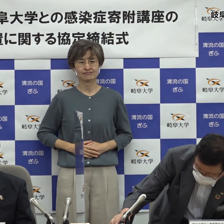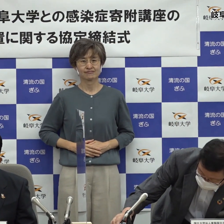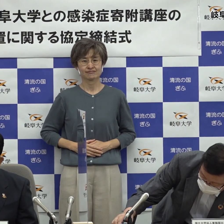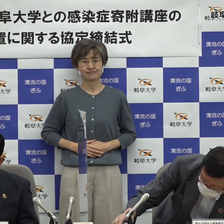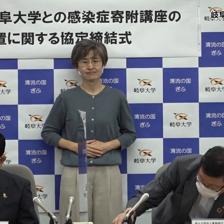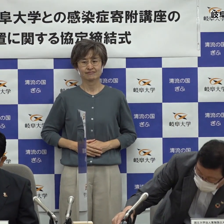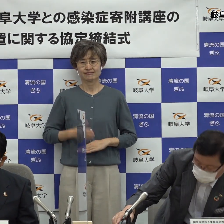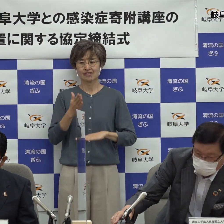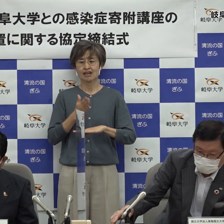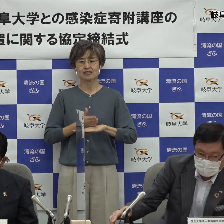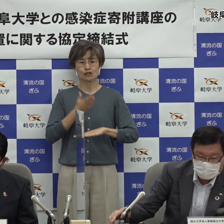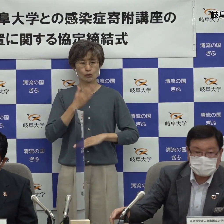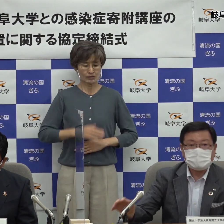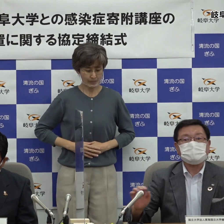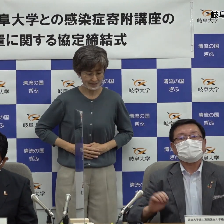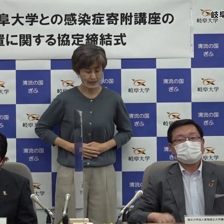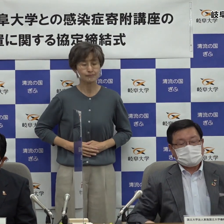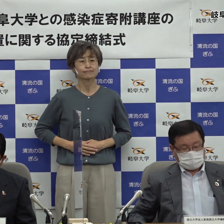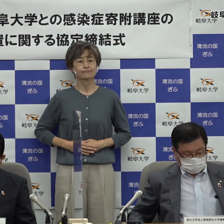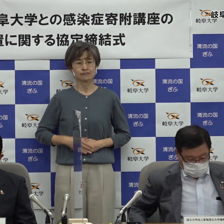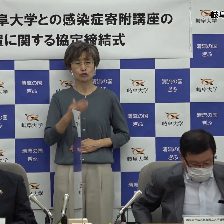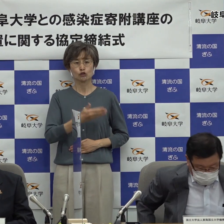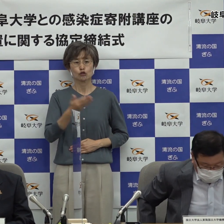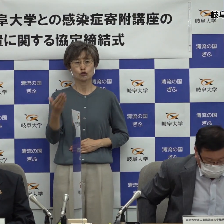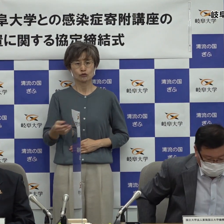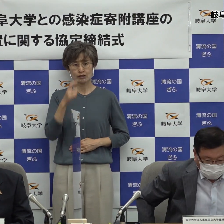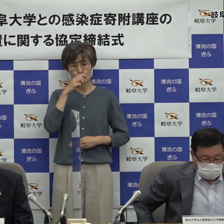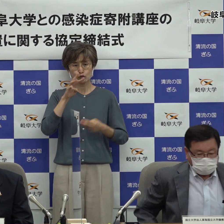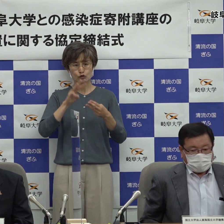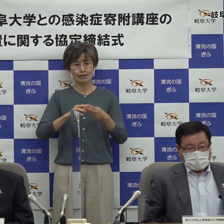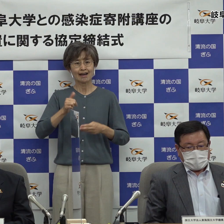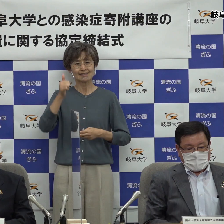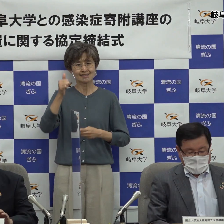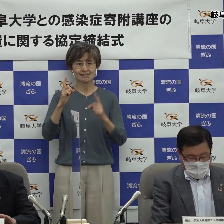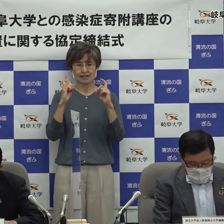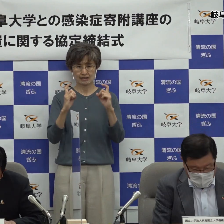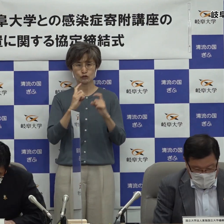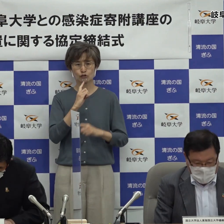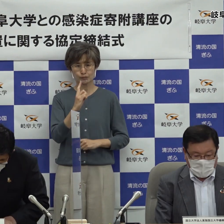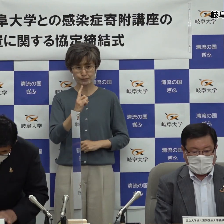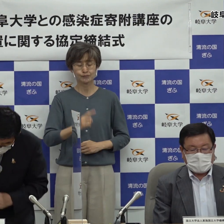ありがとうございました。続きまして古田知事からご挨拶申し上げます。